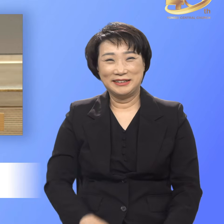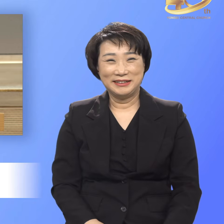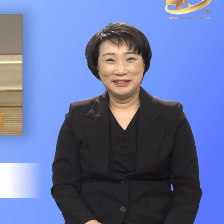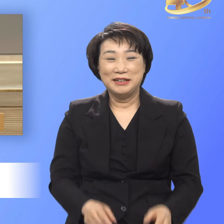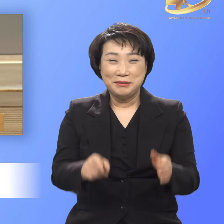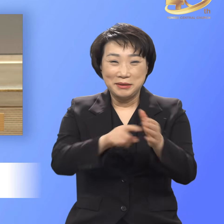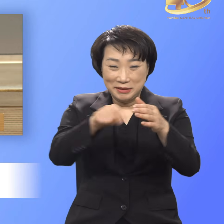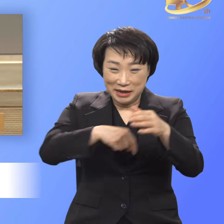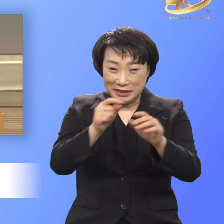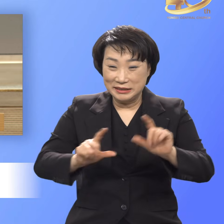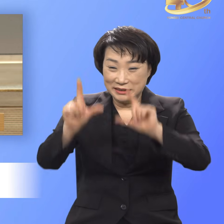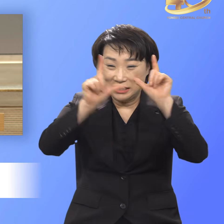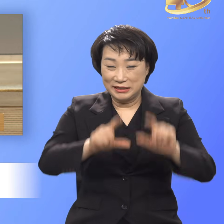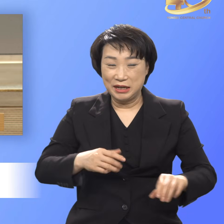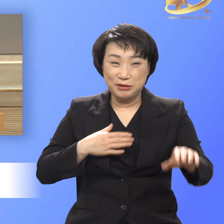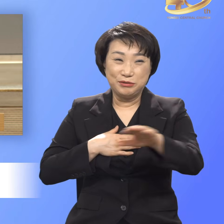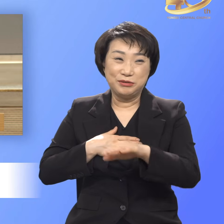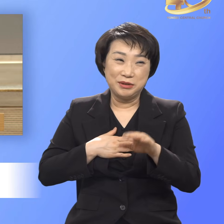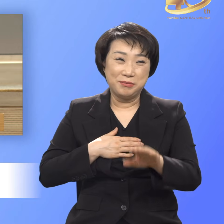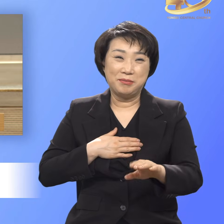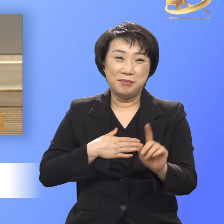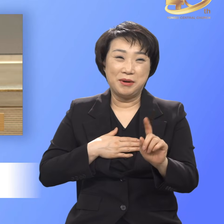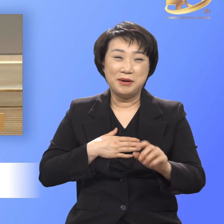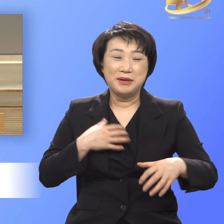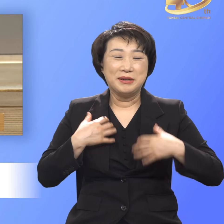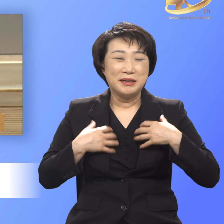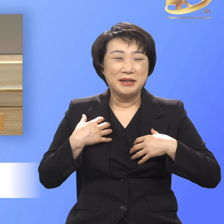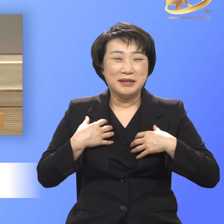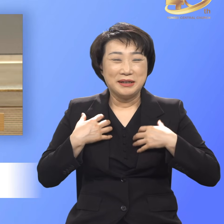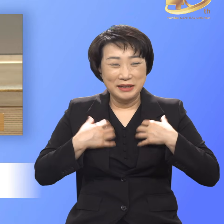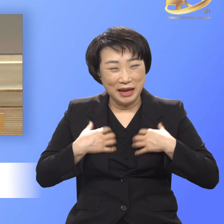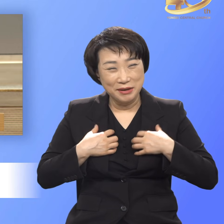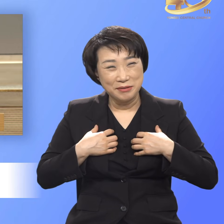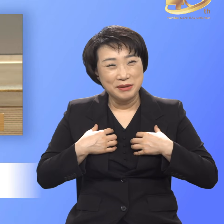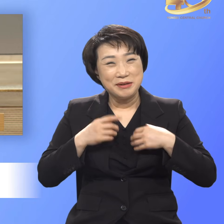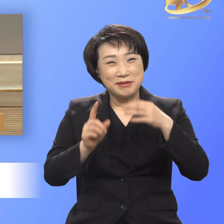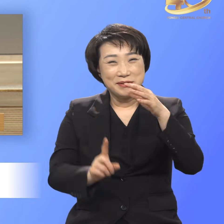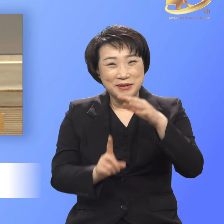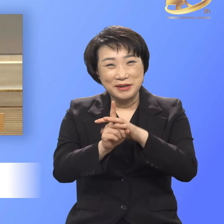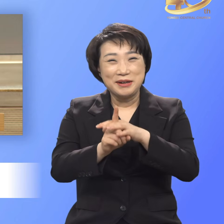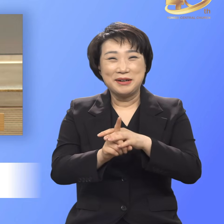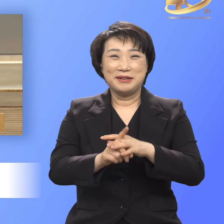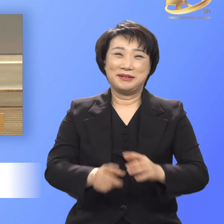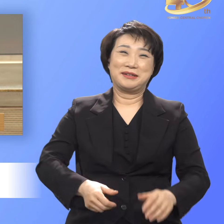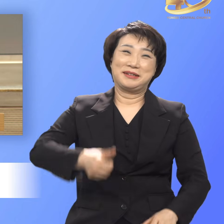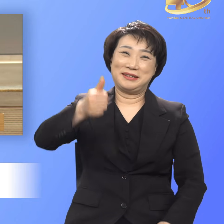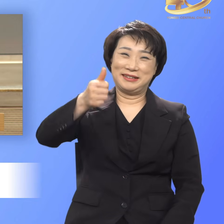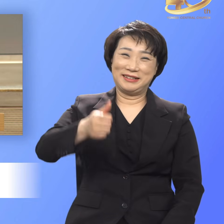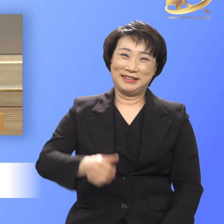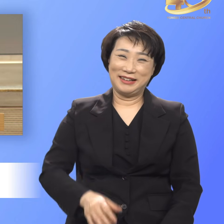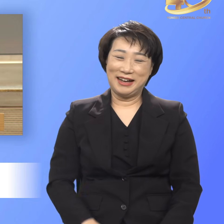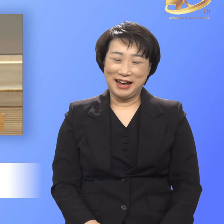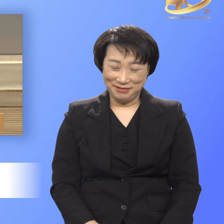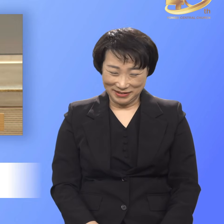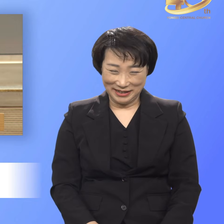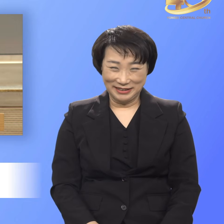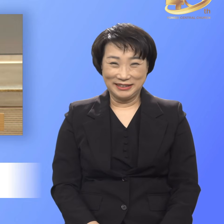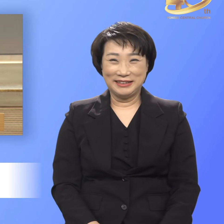그래서 믿음 안에 사는 것이, 이거는 게임 중에 가장 이건 승부가 있는